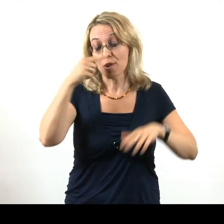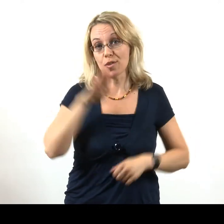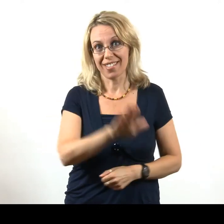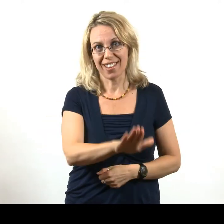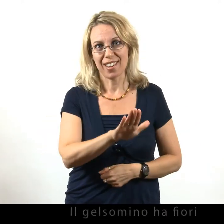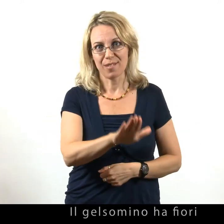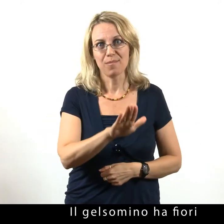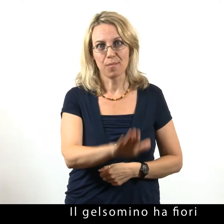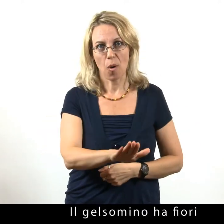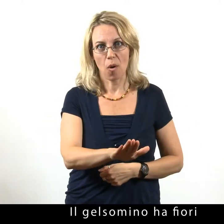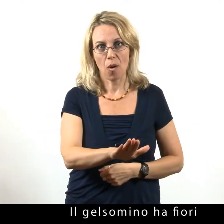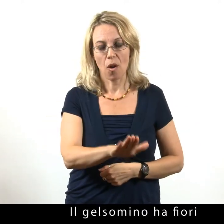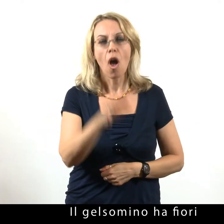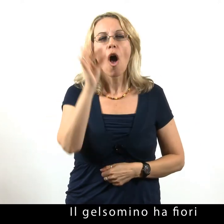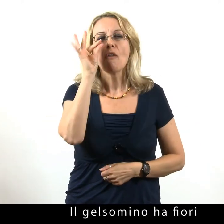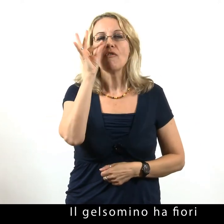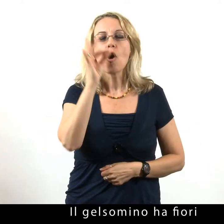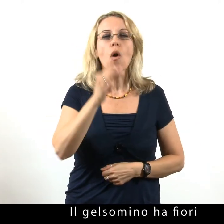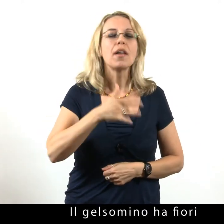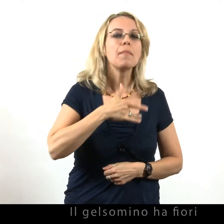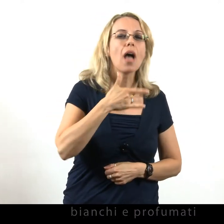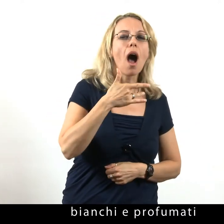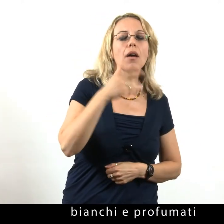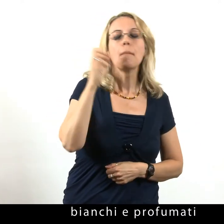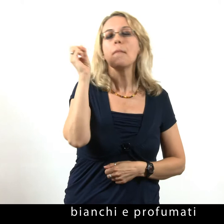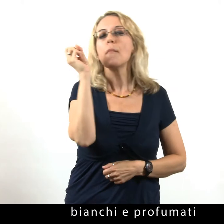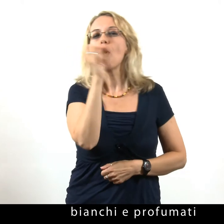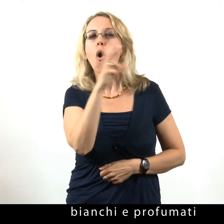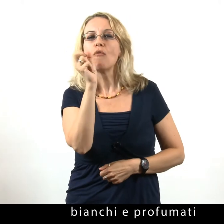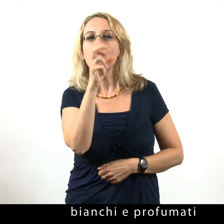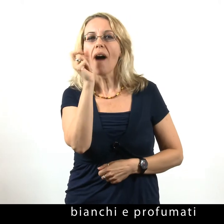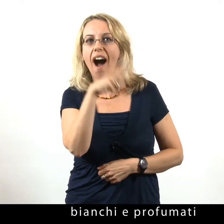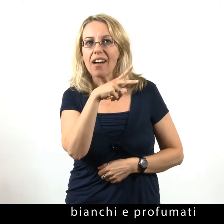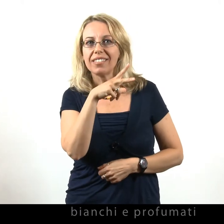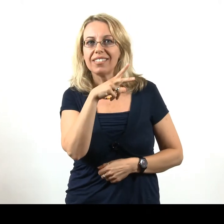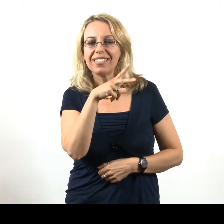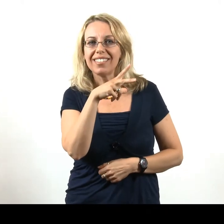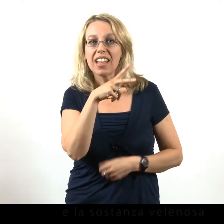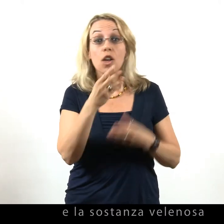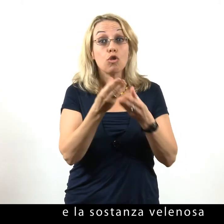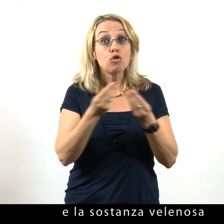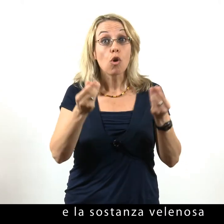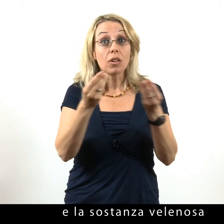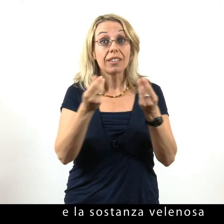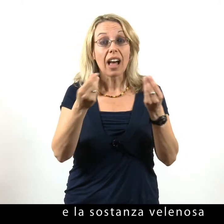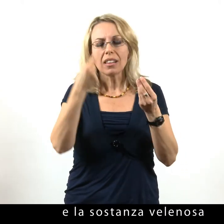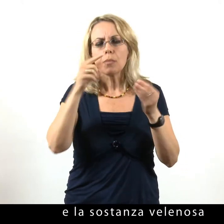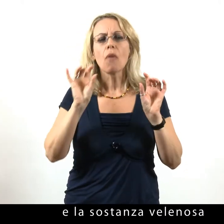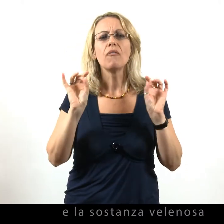Il gelsomino ha fiori bianchi e profumati e la sostanza velenosa